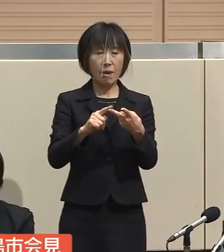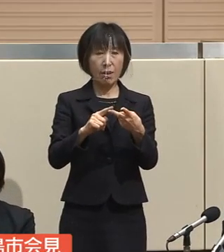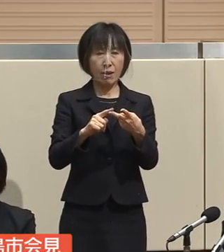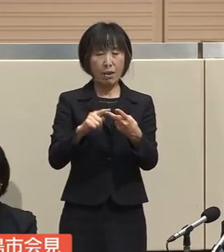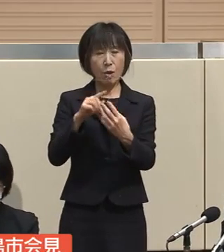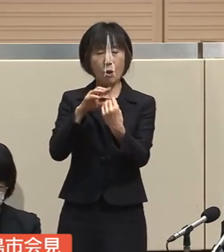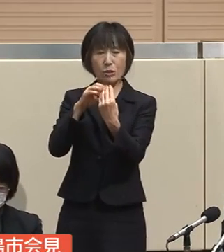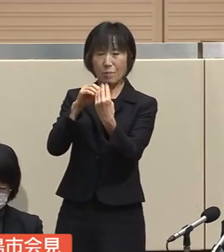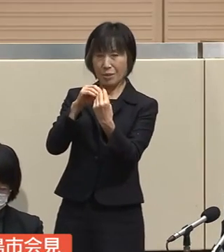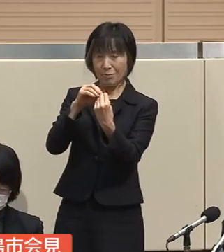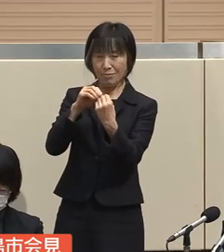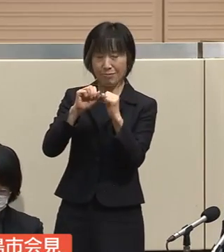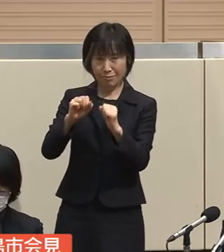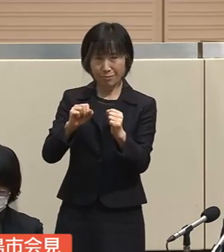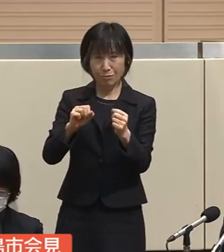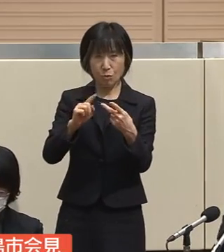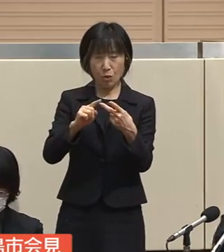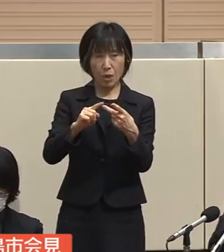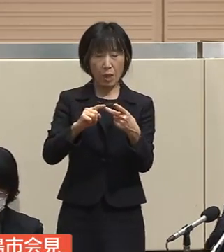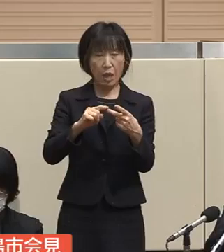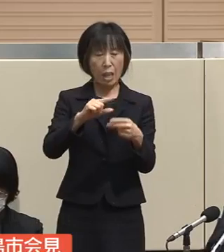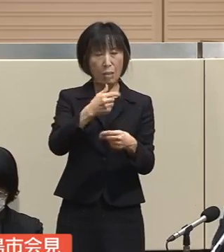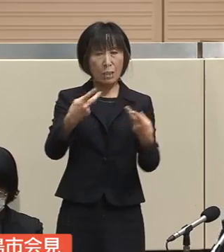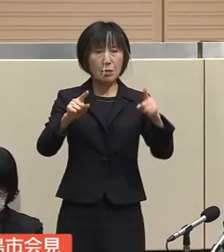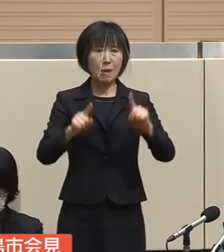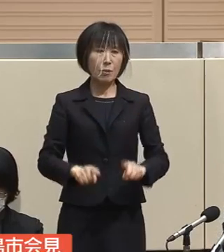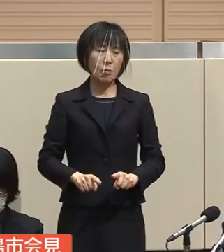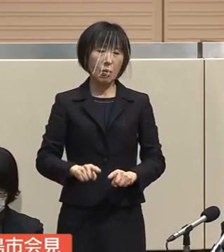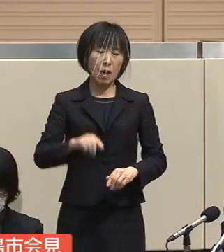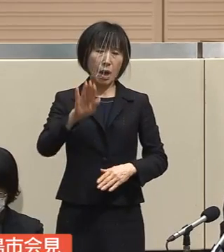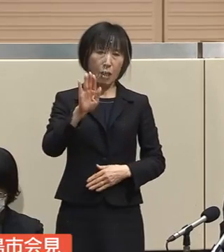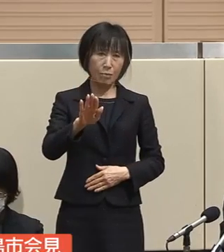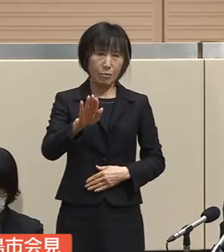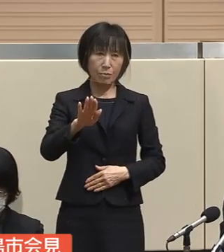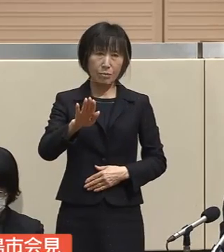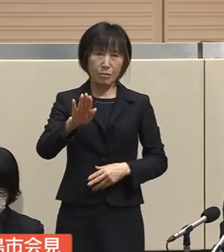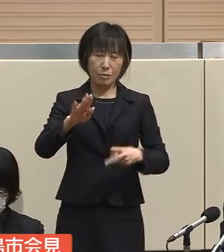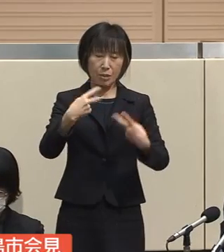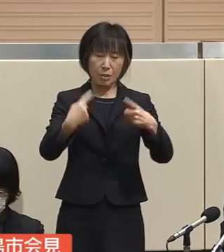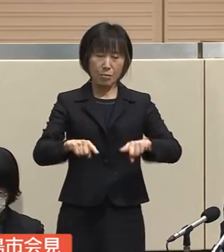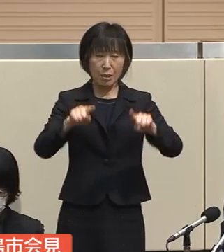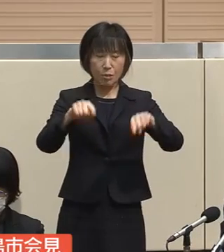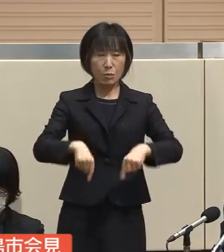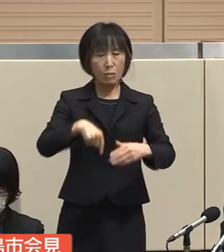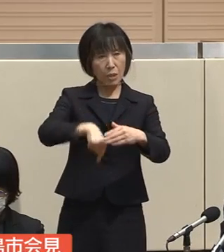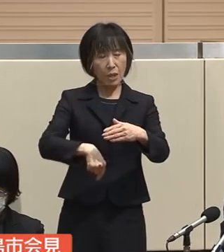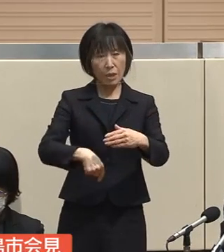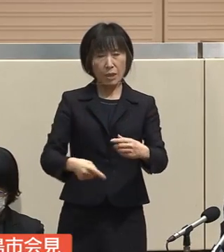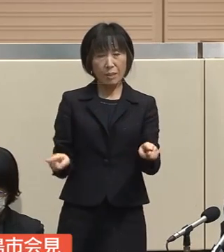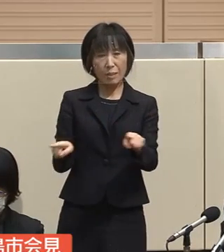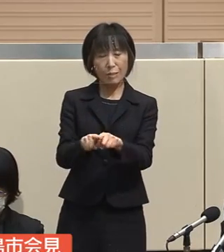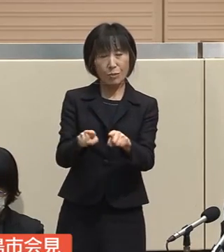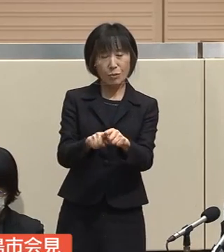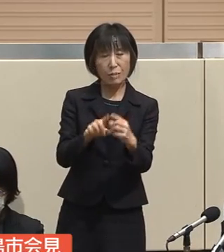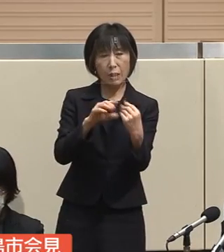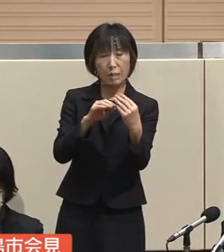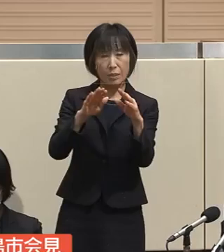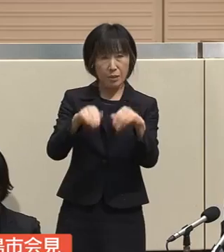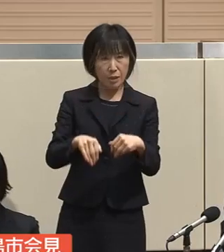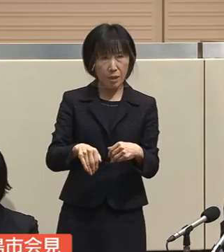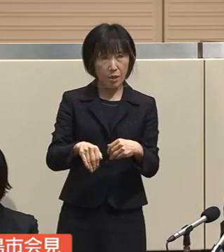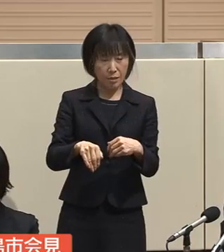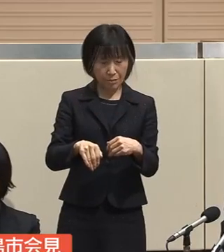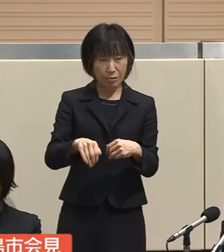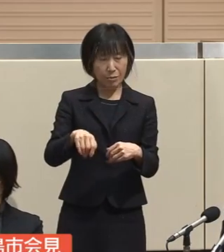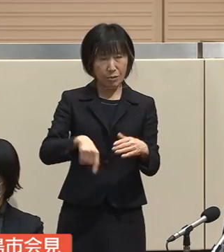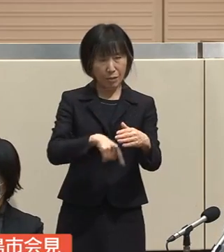話をされるとか、あるいはそのいろんな行事がございますので、そこの行事のところでですね、一緒にお話をしたりとかですね、そういったようなことが